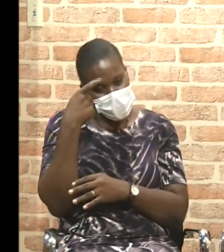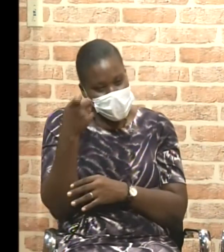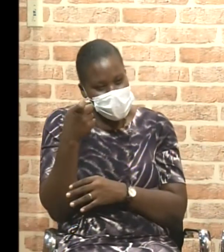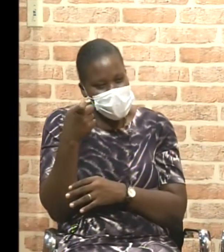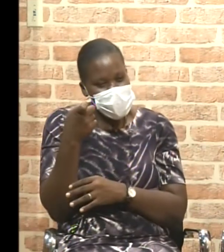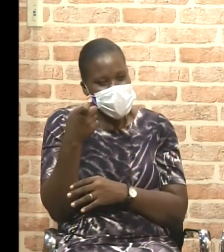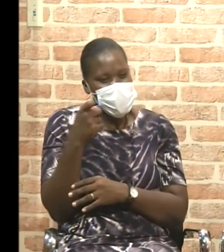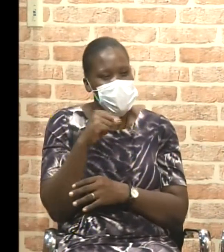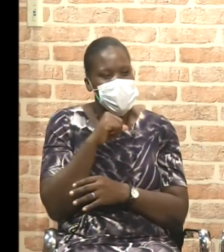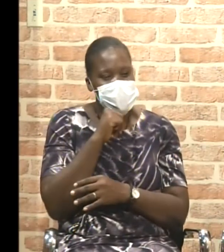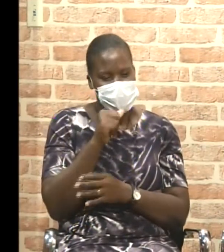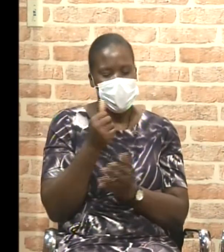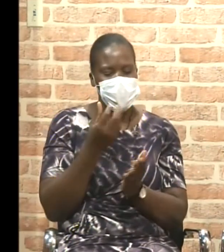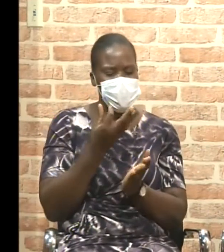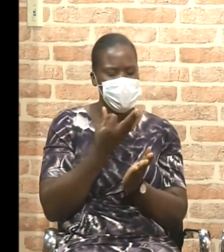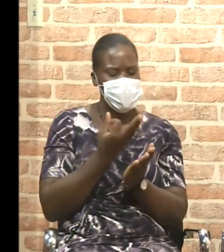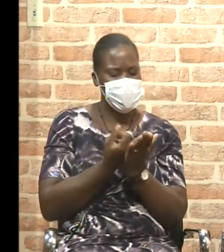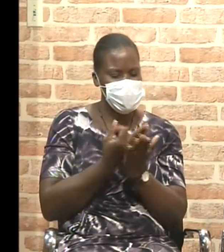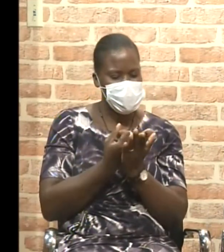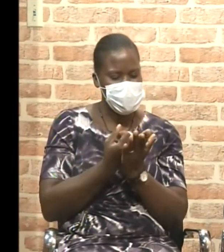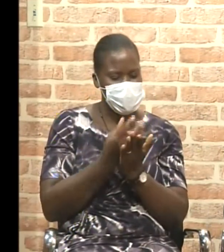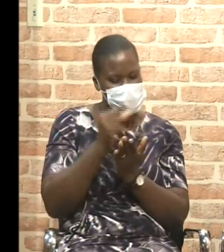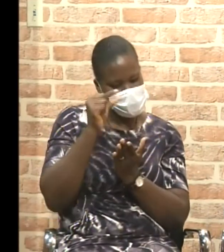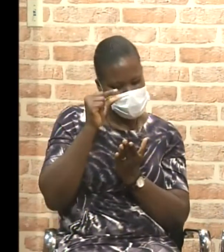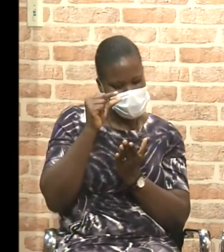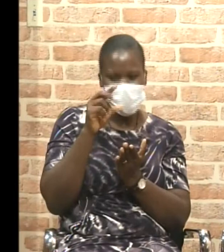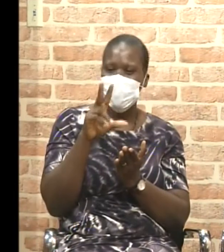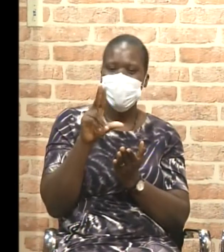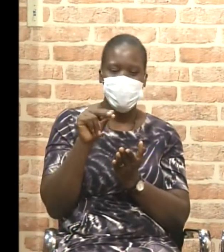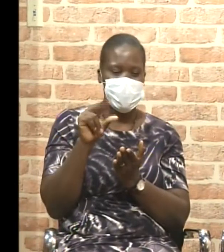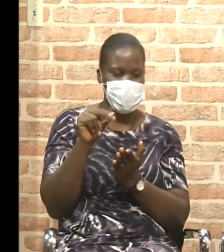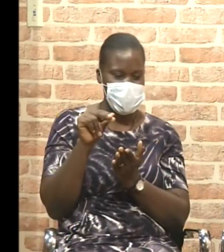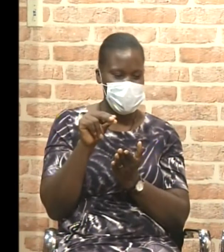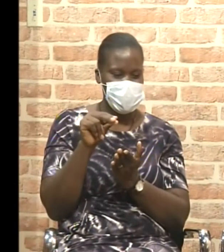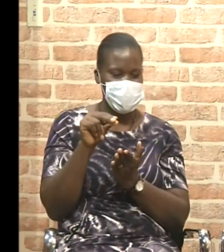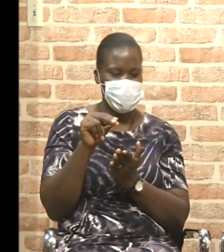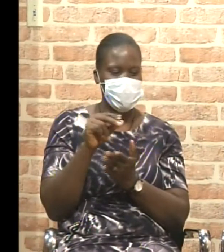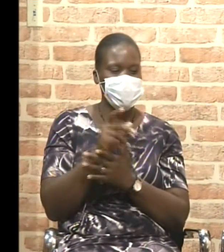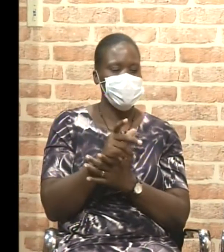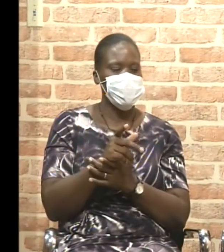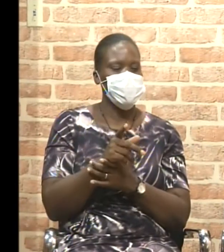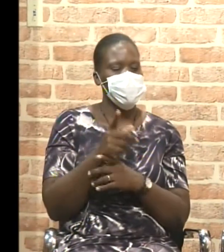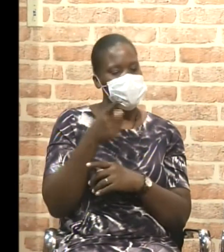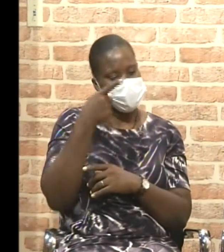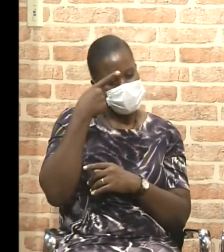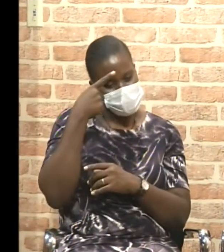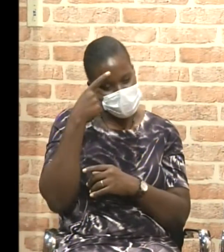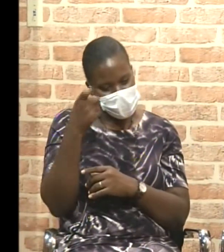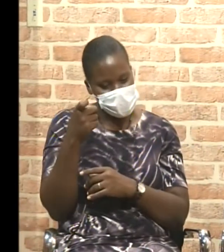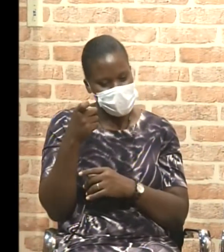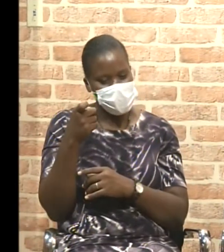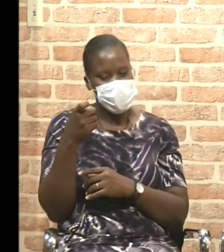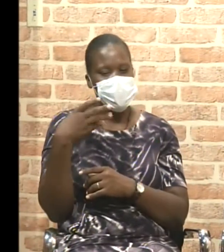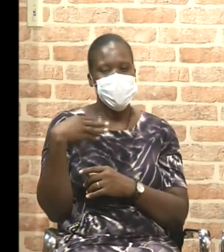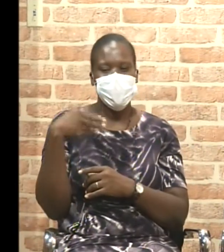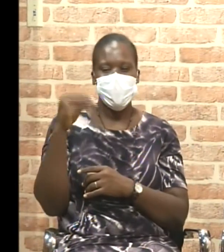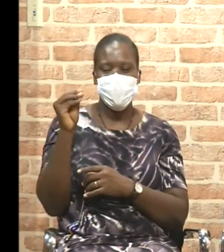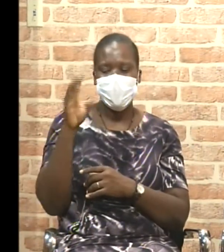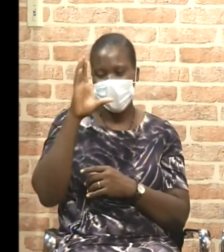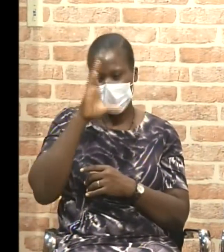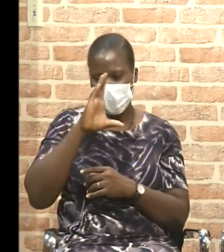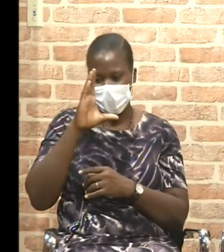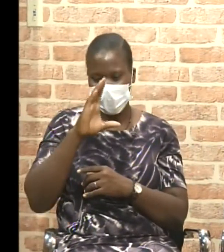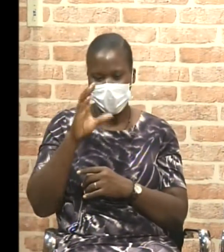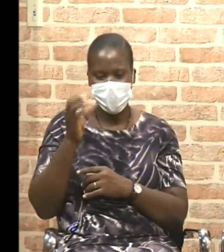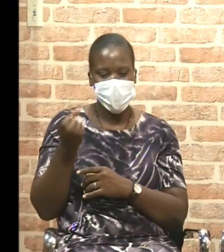li pa coûter petit crascob que green masque moi-même ou bien ou même porter parce que nous au moins le prend pour format